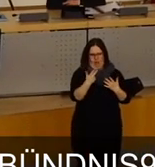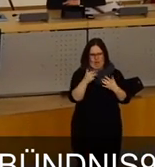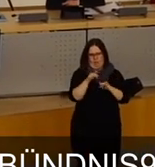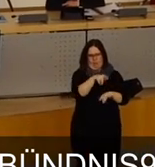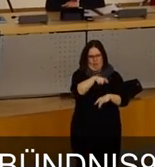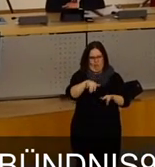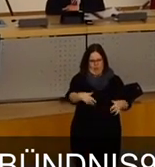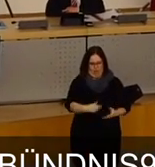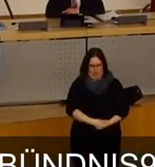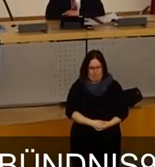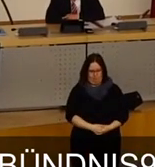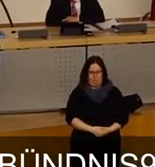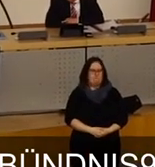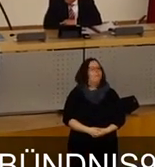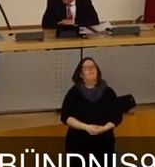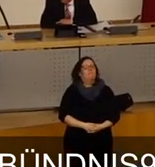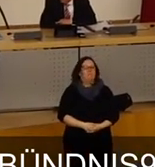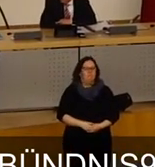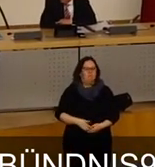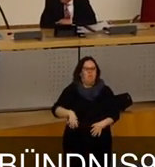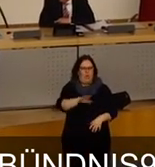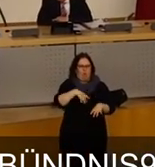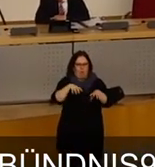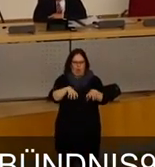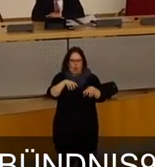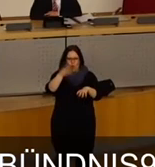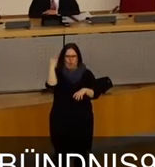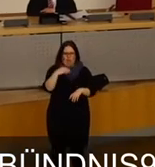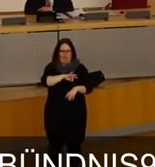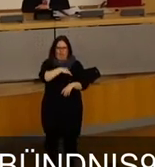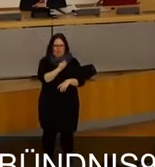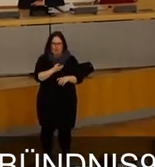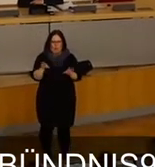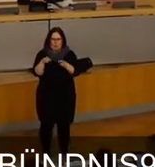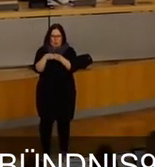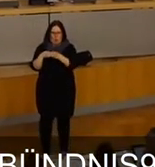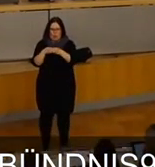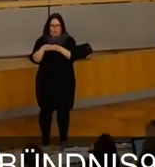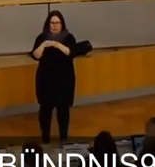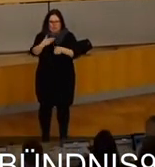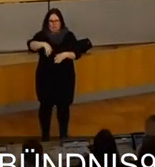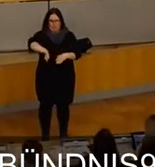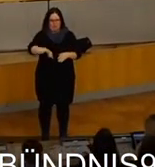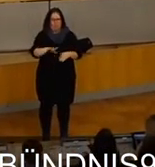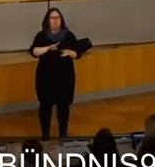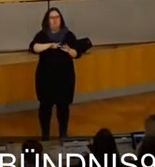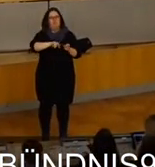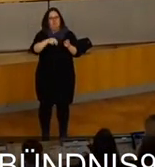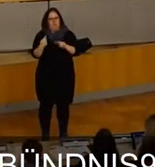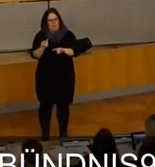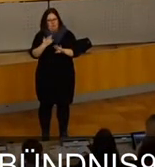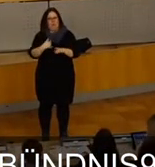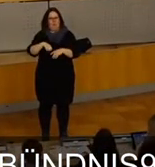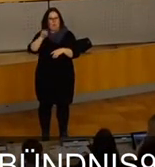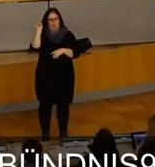die republik kongo ist eine ehemalige französische kolonie sie ist an zunächst eine sozialistische